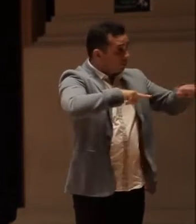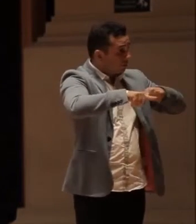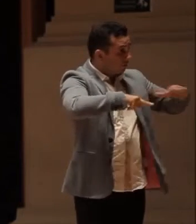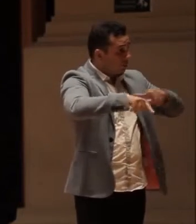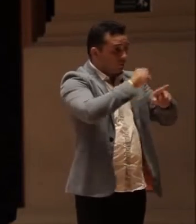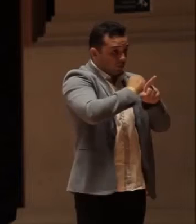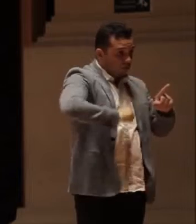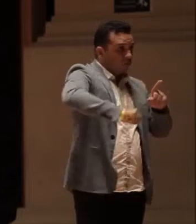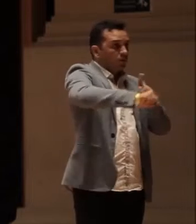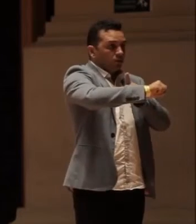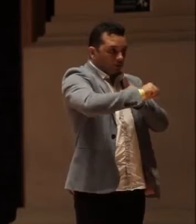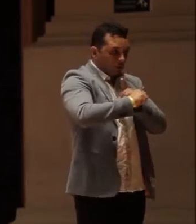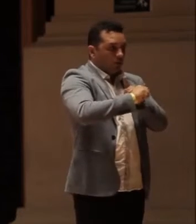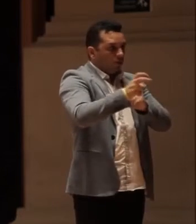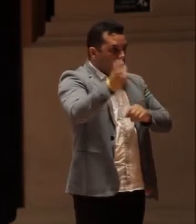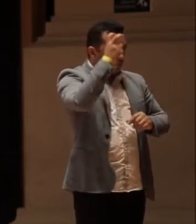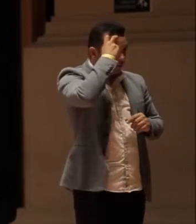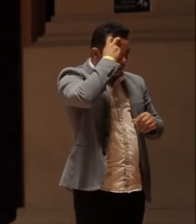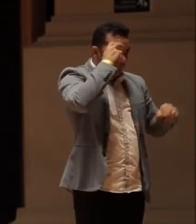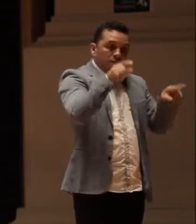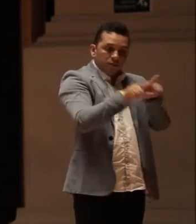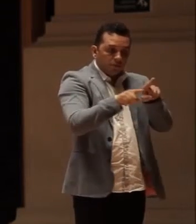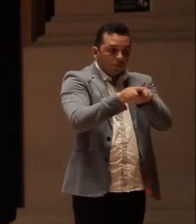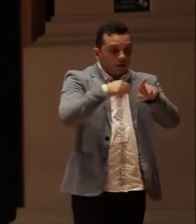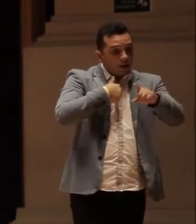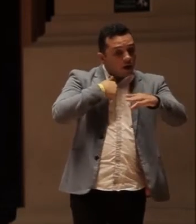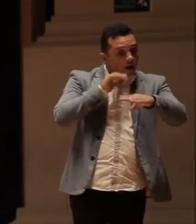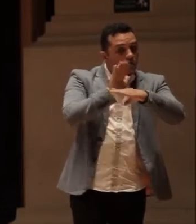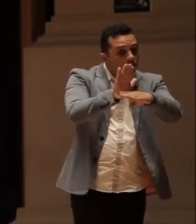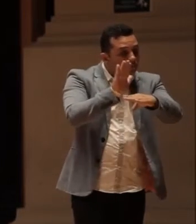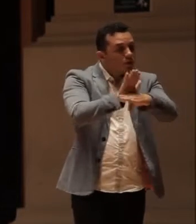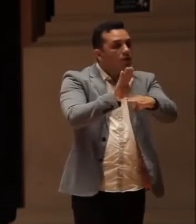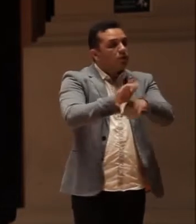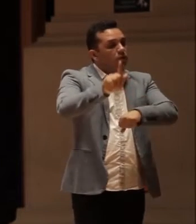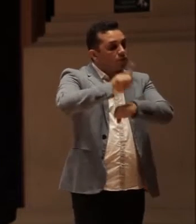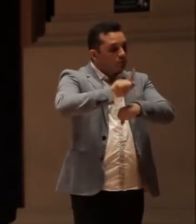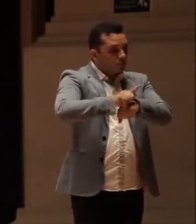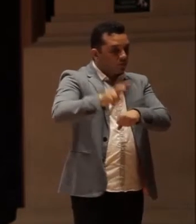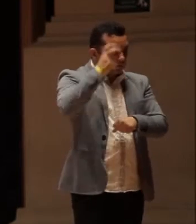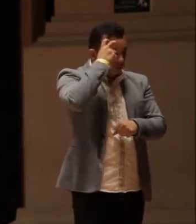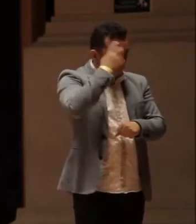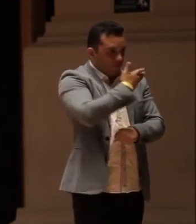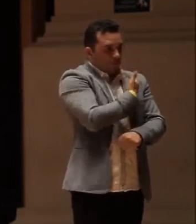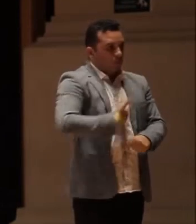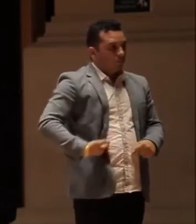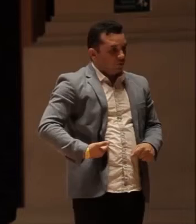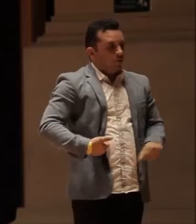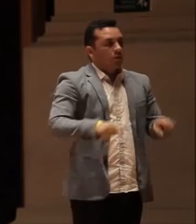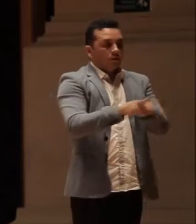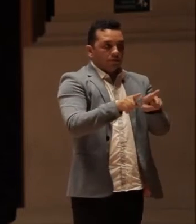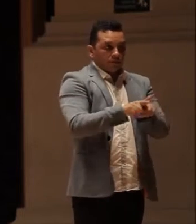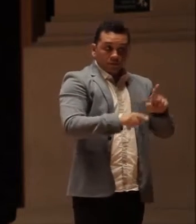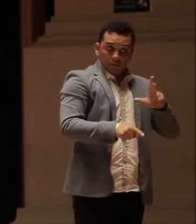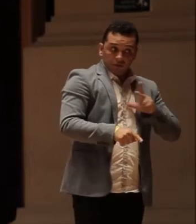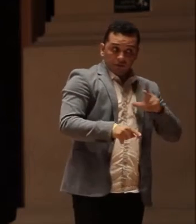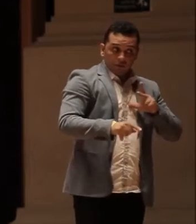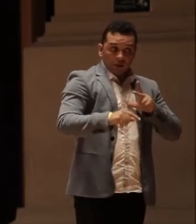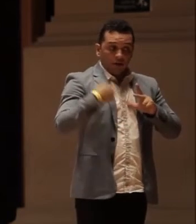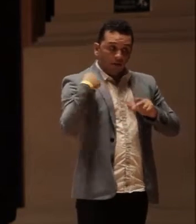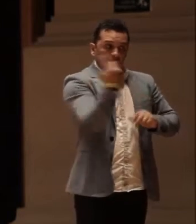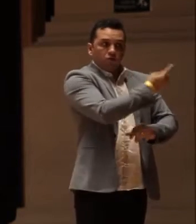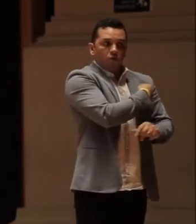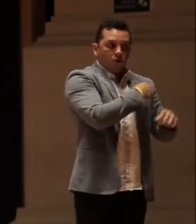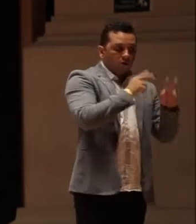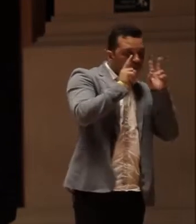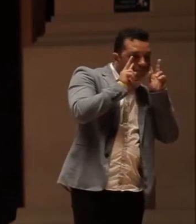Dessa forma, apoia os gestores culturais públicos e privados. Especialmente, a gente passa a ter um olhar